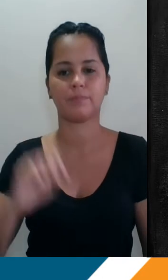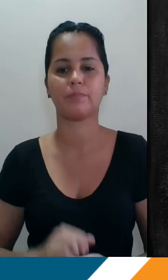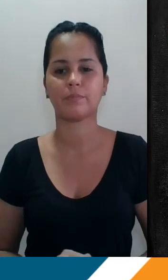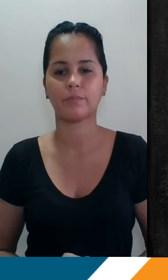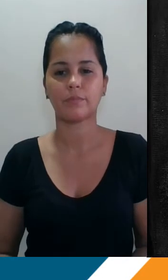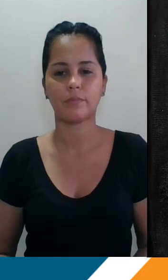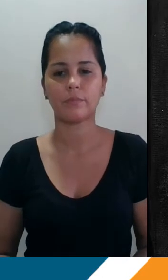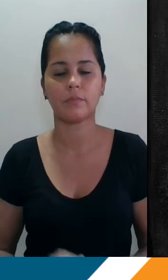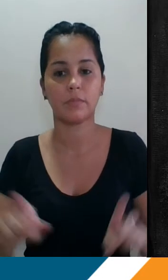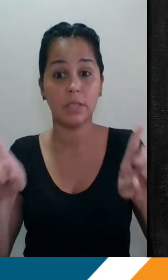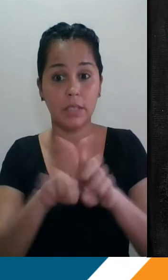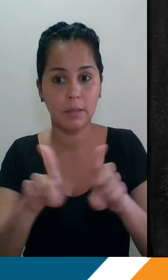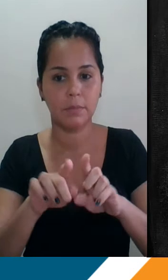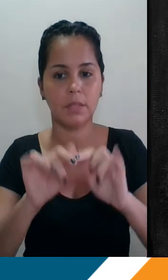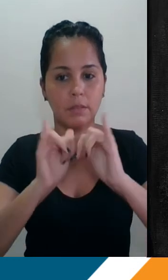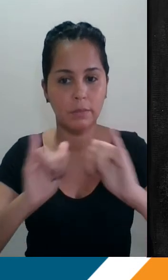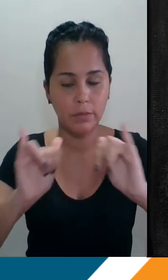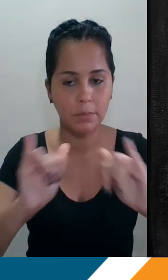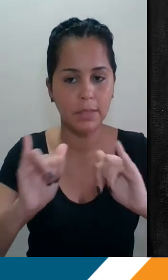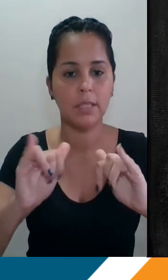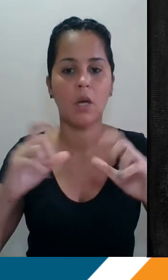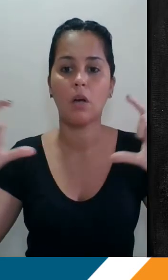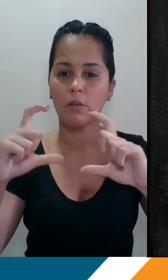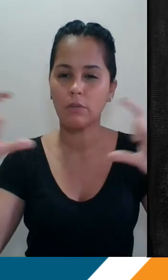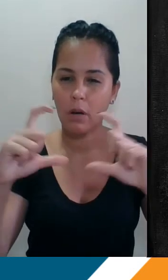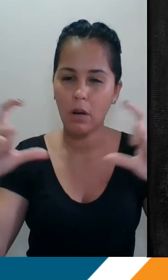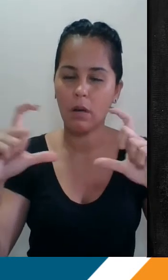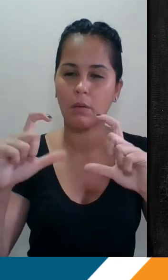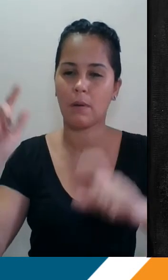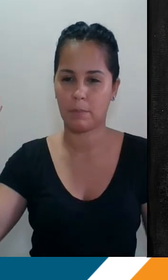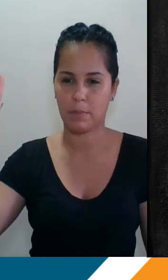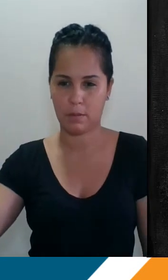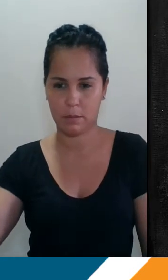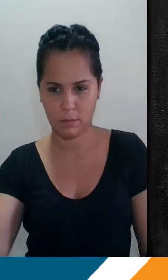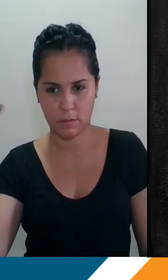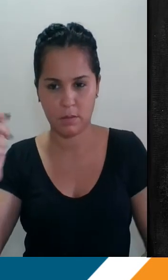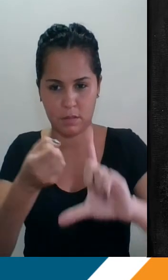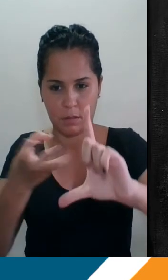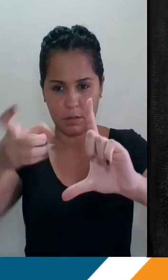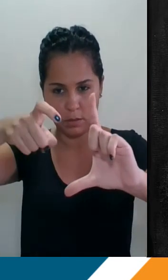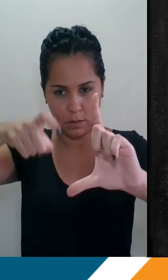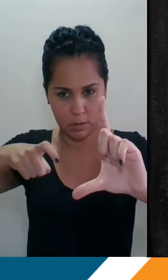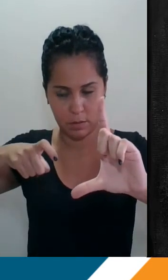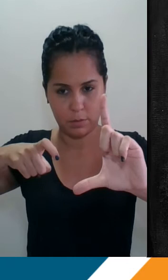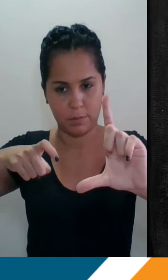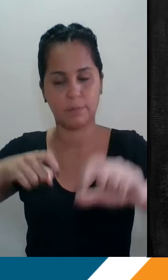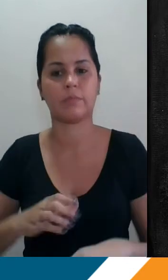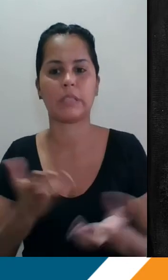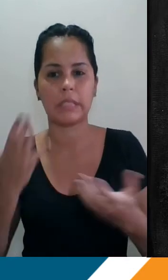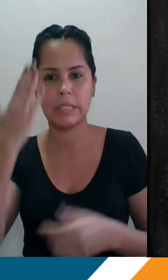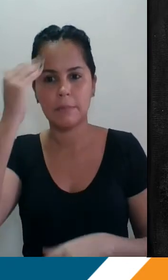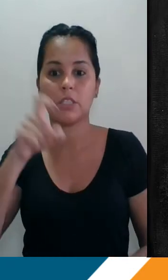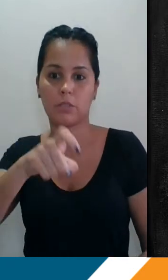8. Outra informação é a fórmula que dá o pH para a gente através do logaritmo do número x, que a gente quer